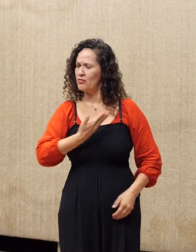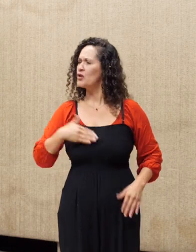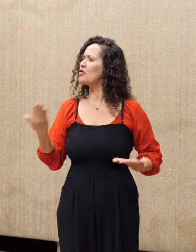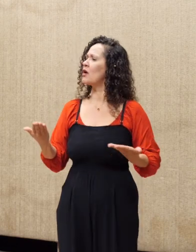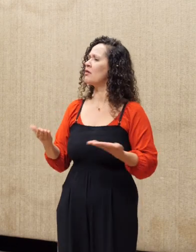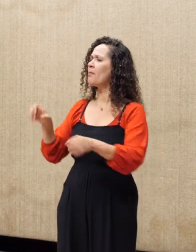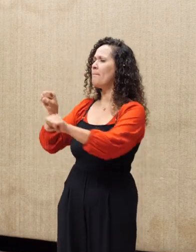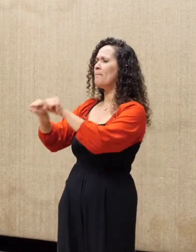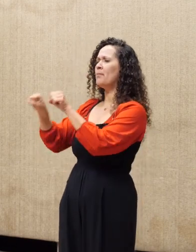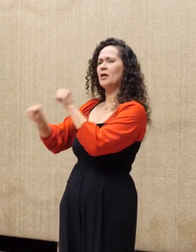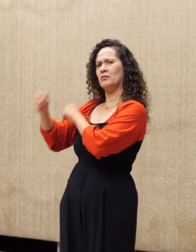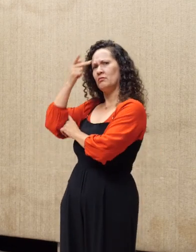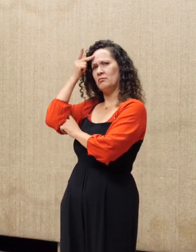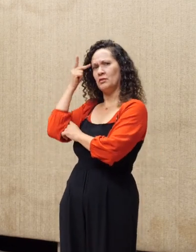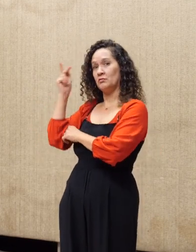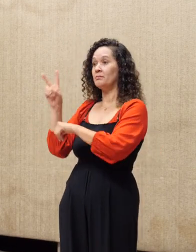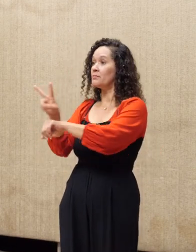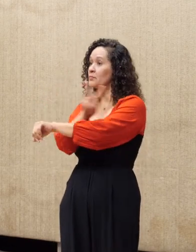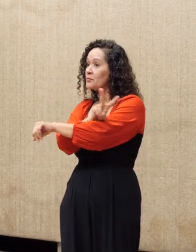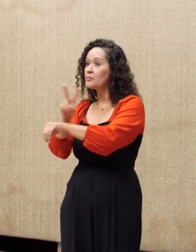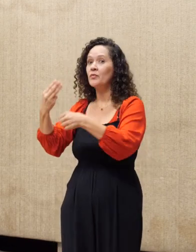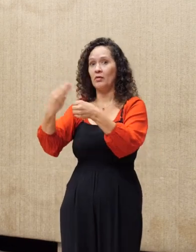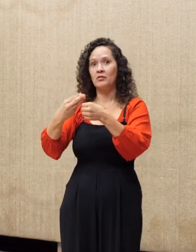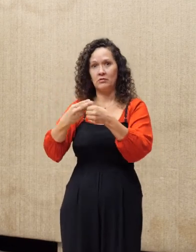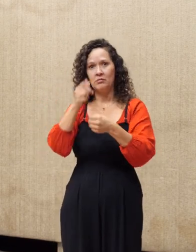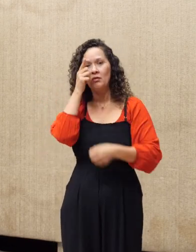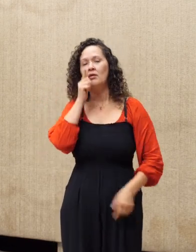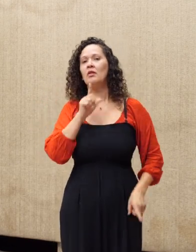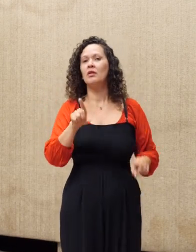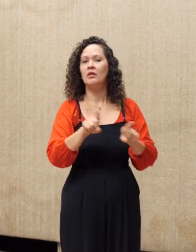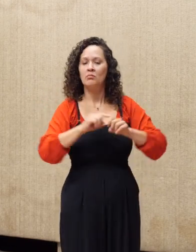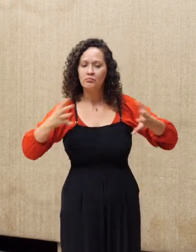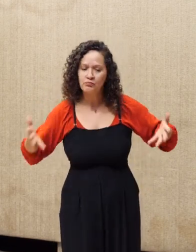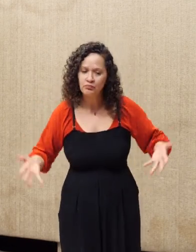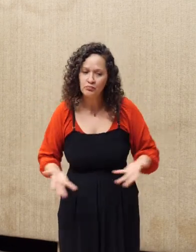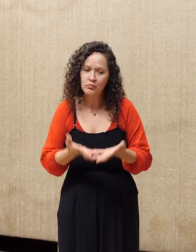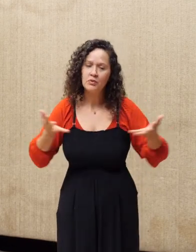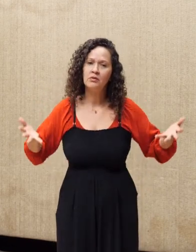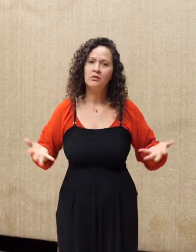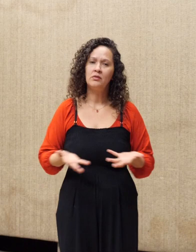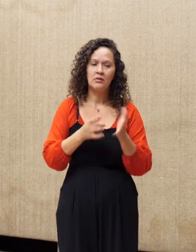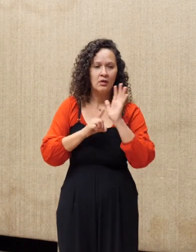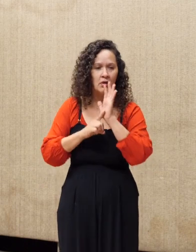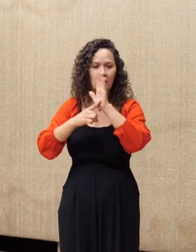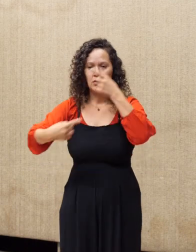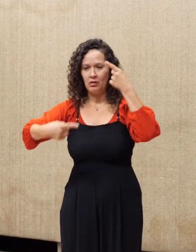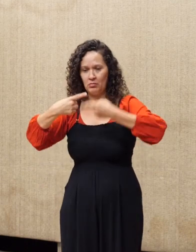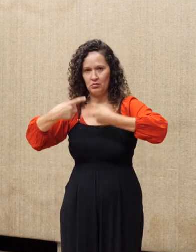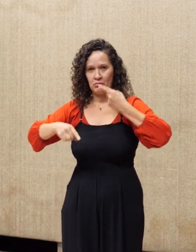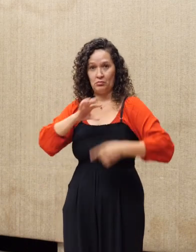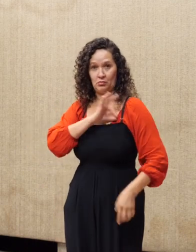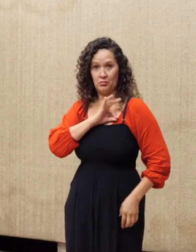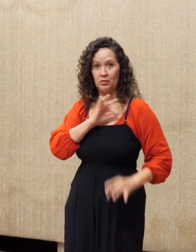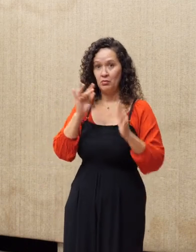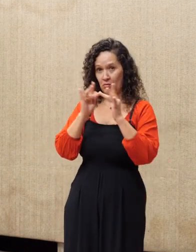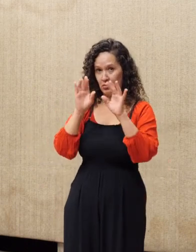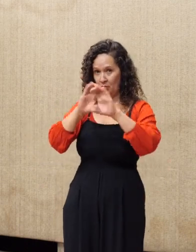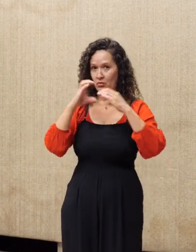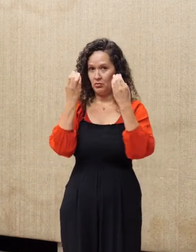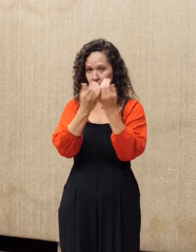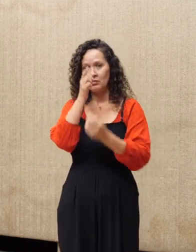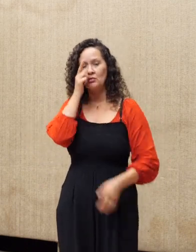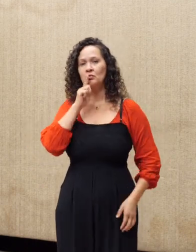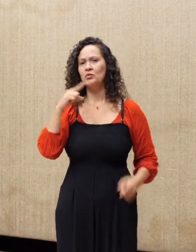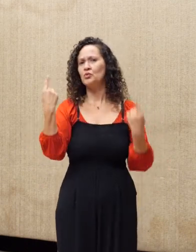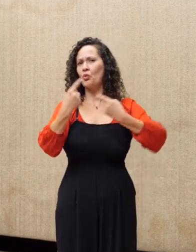tirou a vida das pessoas. Então, a Guarda Municipal ela pode ajudar, inclusive, nisso, fomentando, né, a polícia, uma polícia de proximidade, para